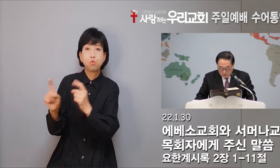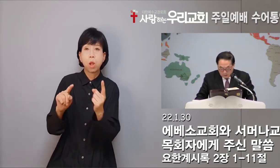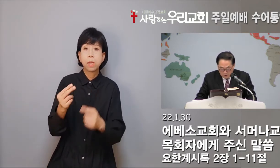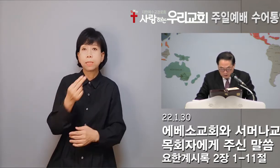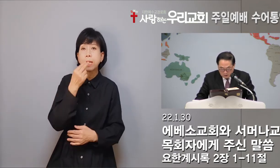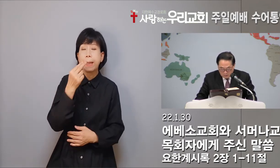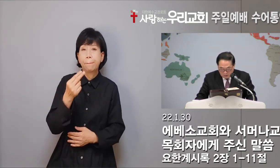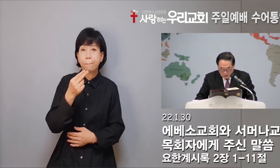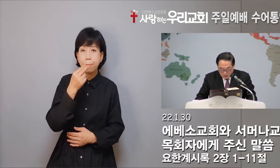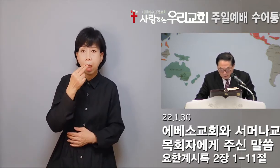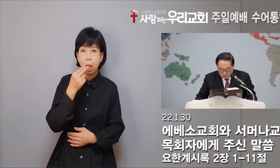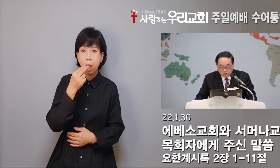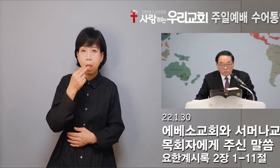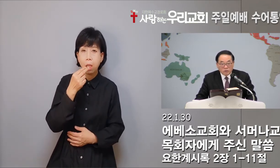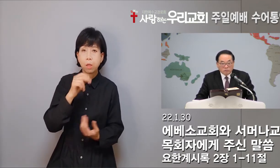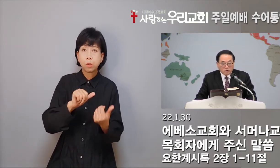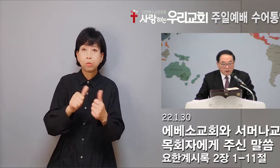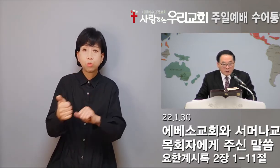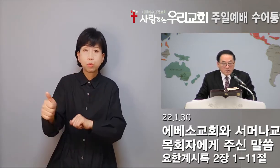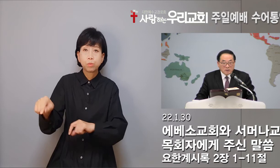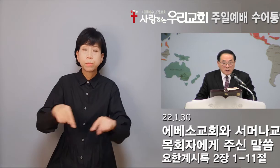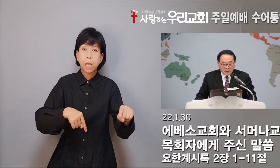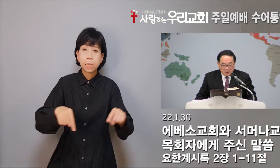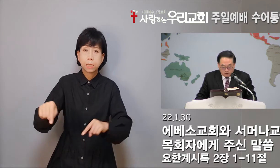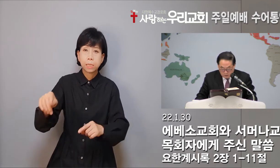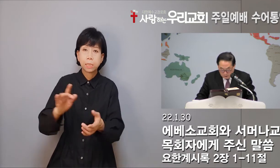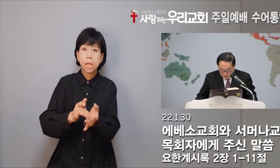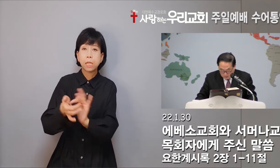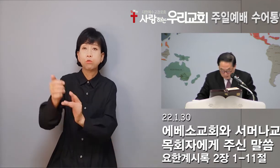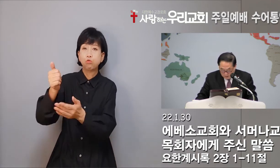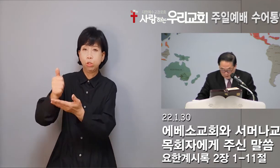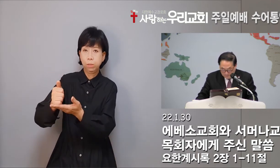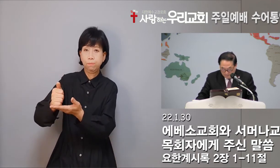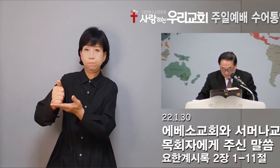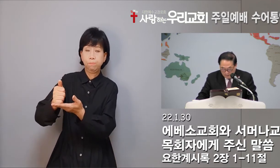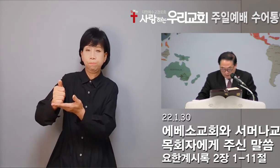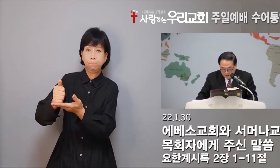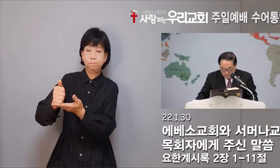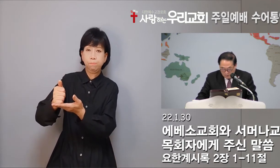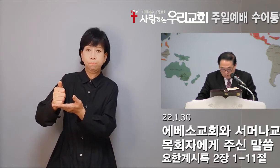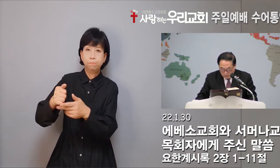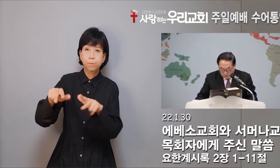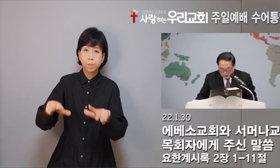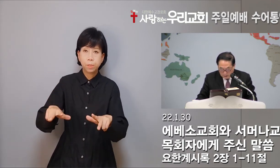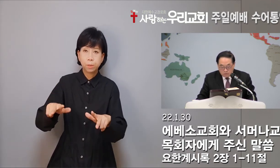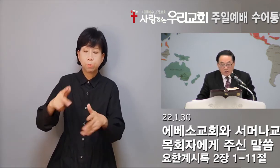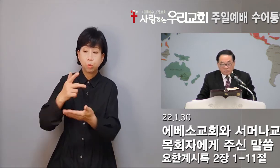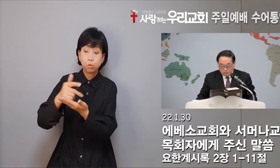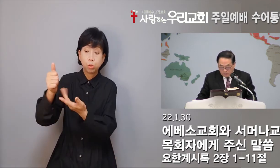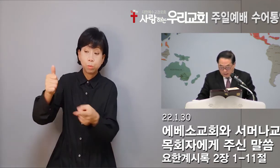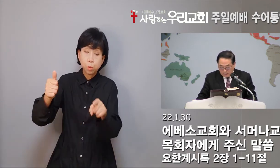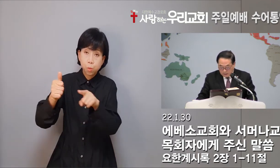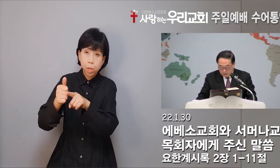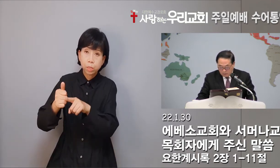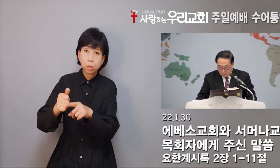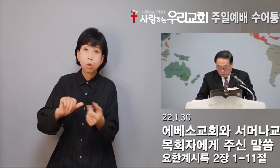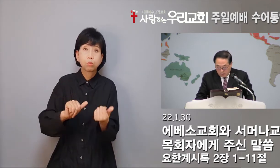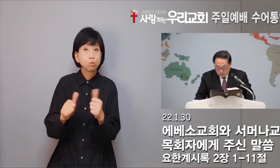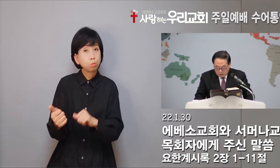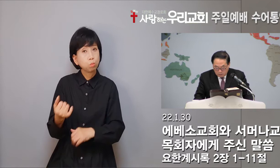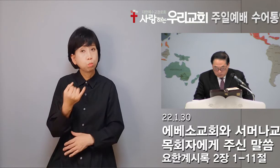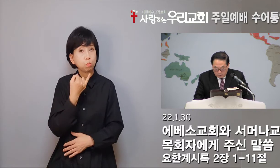부활이요 생명이시며 그는 죽음을 주관하시는 예수님이신 것입니다. 비록 우리가 그를 위하여 죽는다